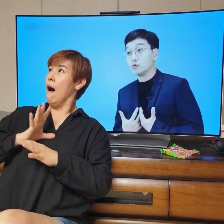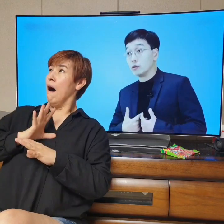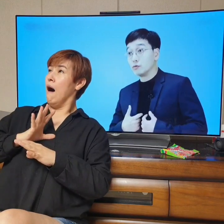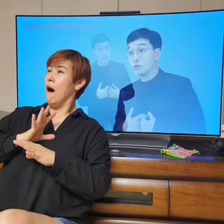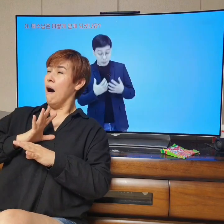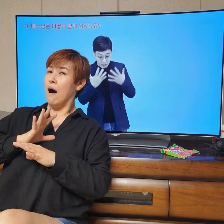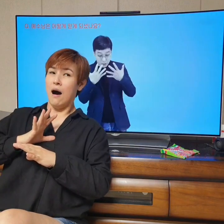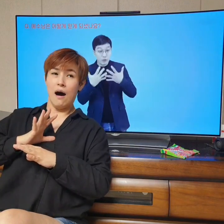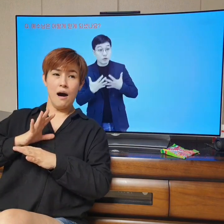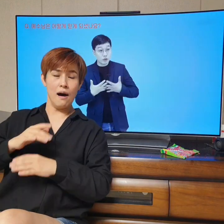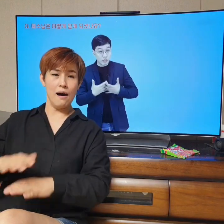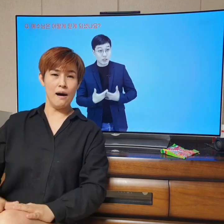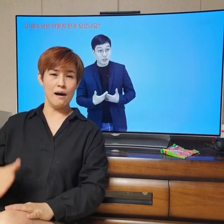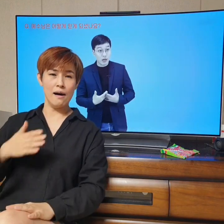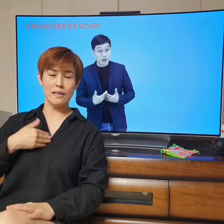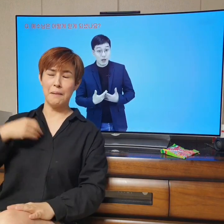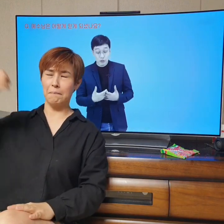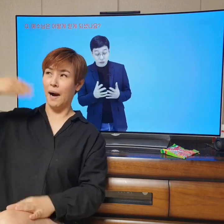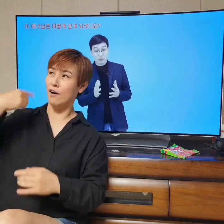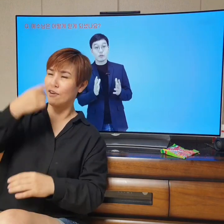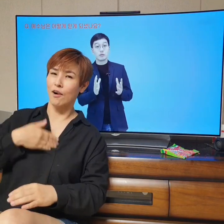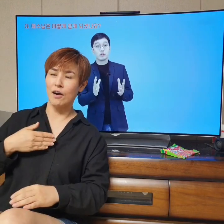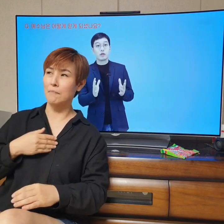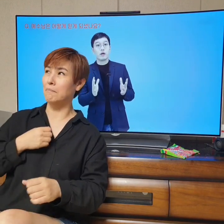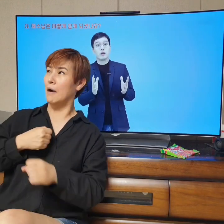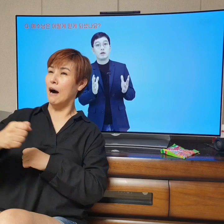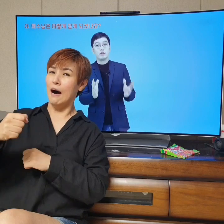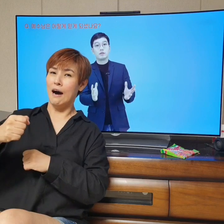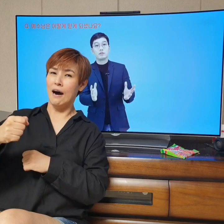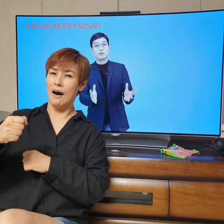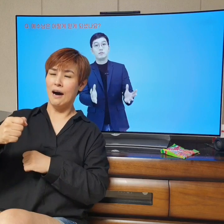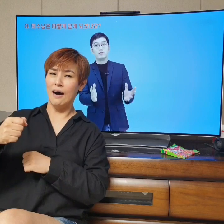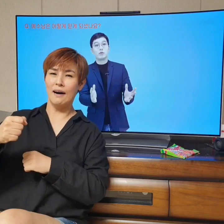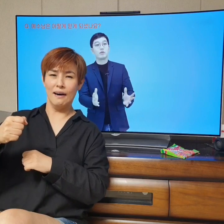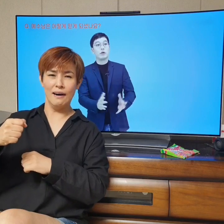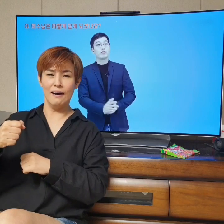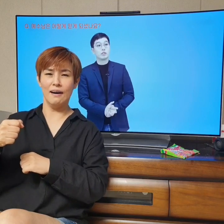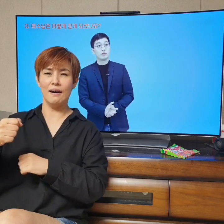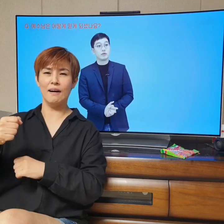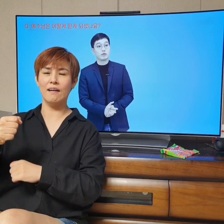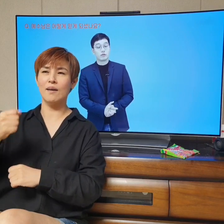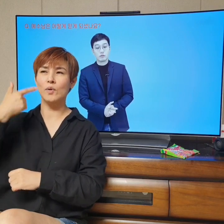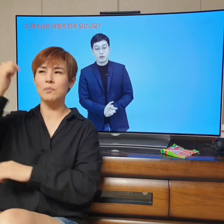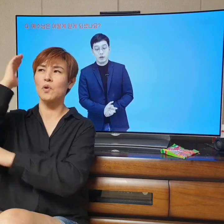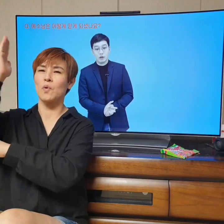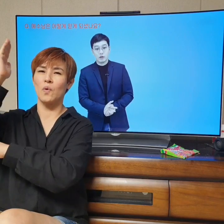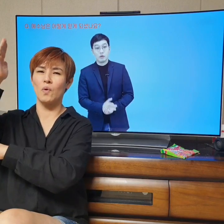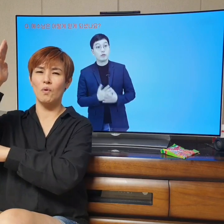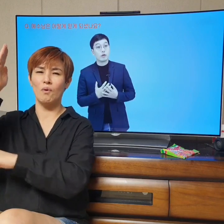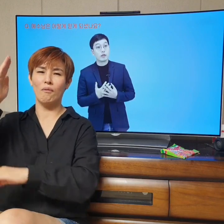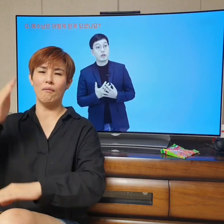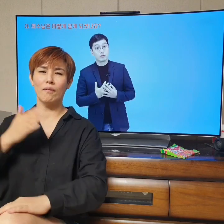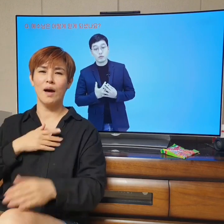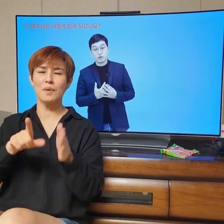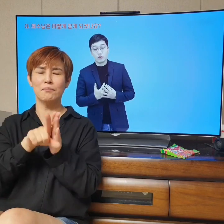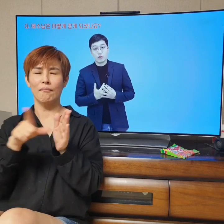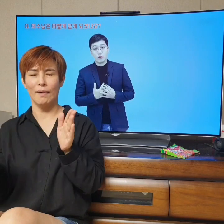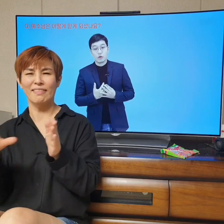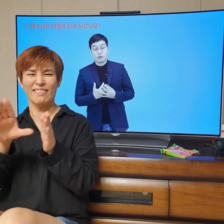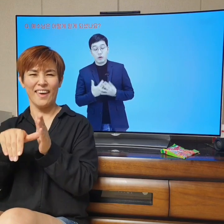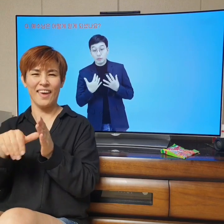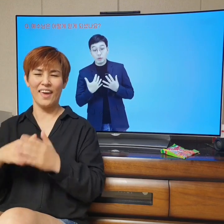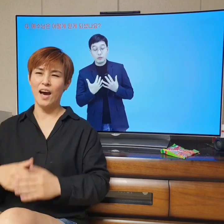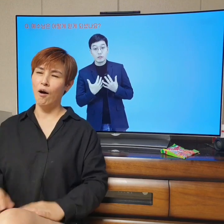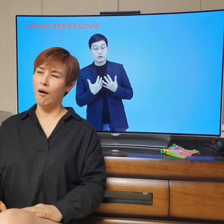전 저한테 그러신 거예요. 제가 완전히 시험 들어가지고 앉아있으니까 깜짝 놀라서 보니까 이 설교를 하고 계시는 거예요. 저는 너무